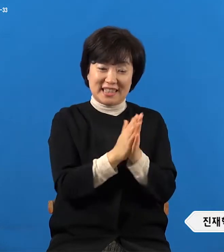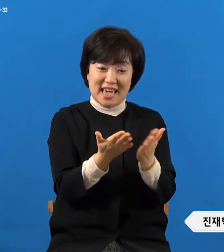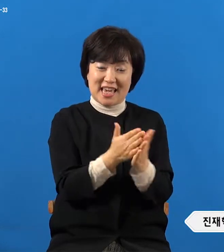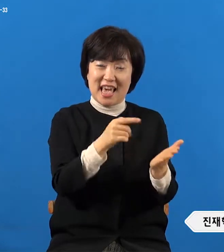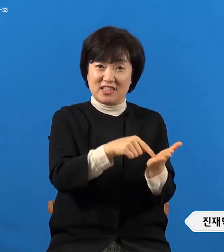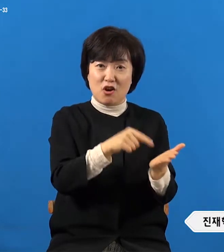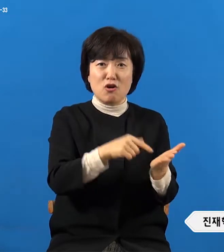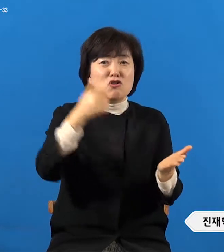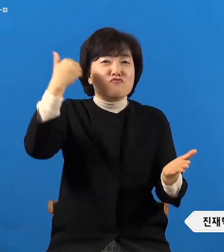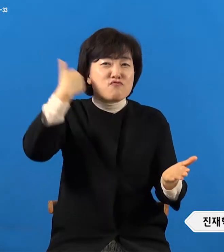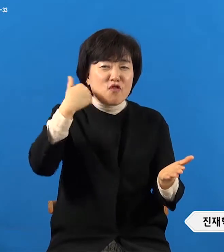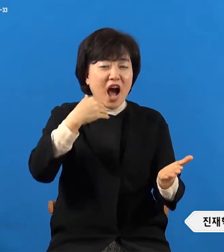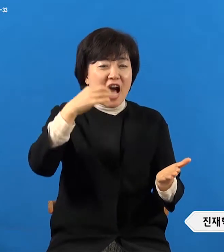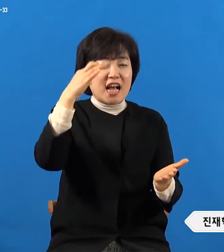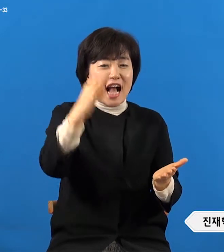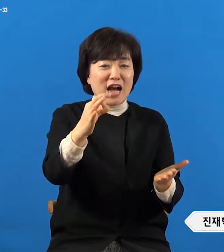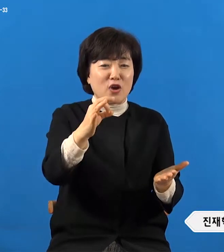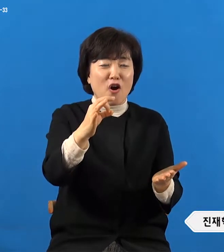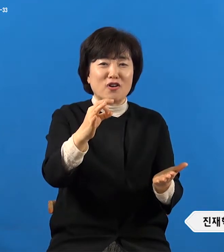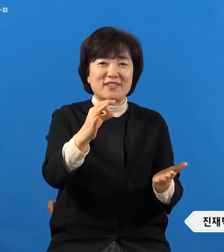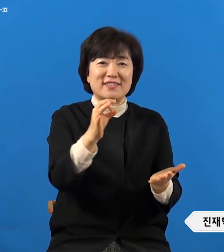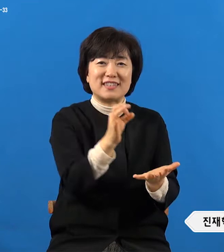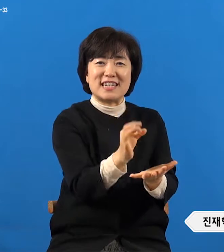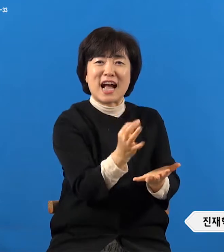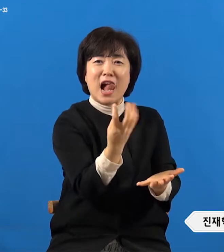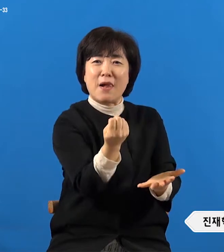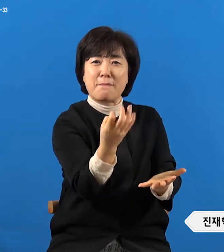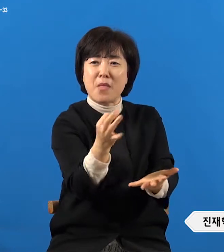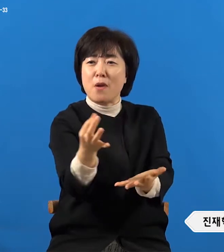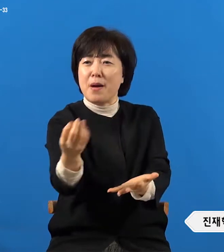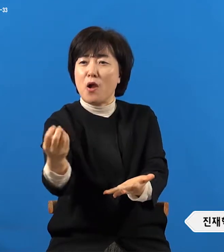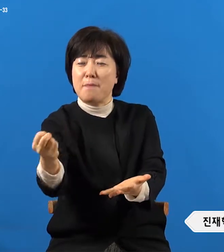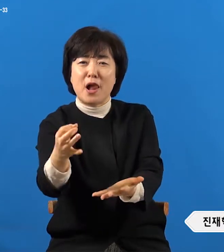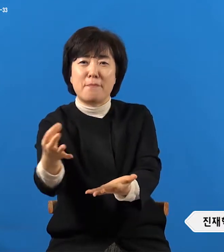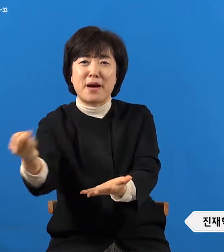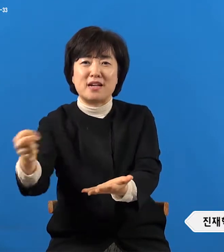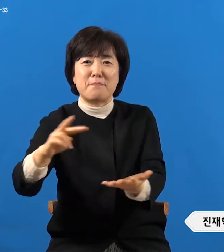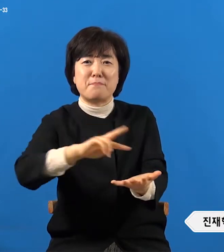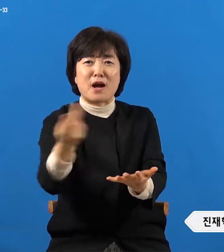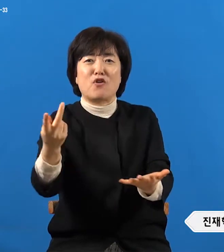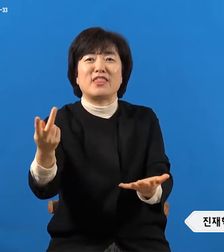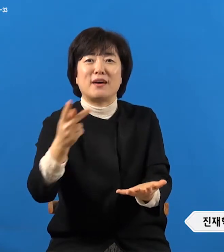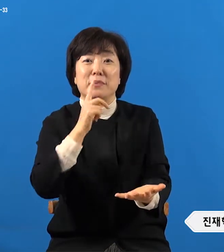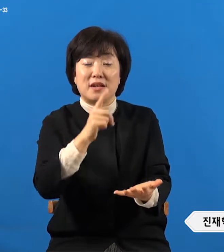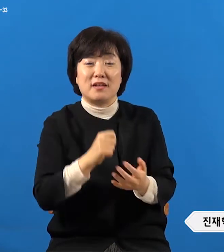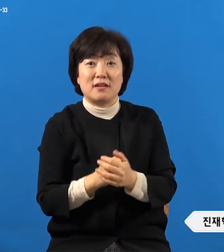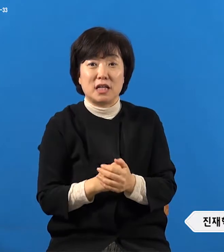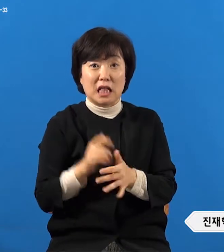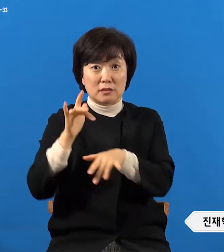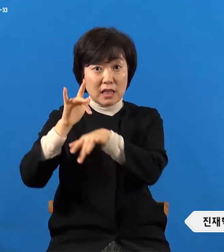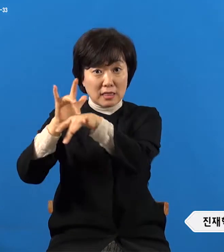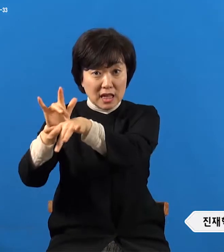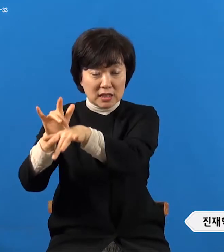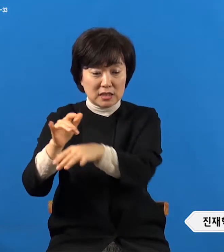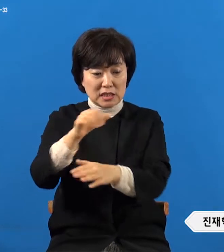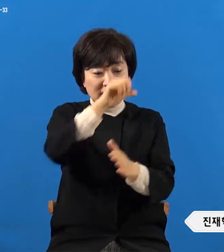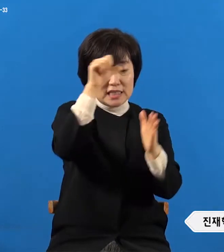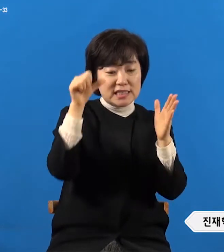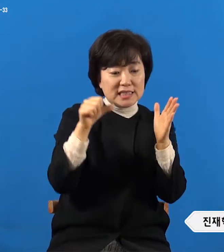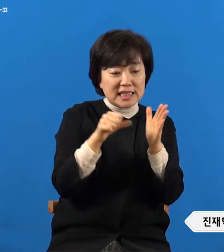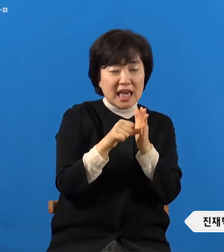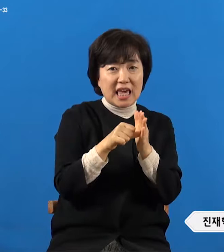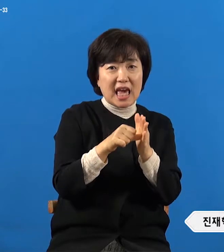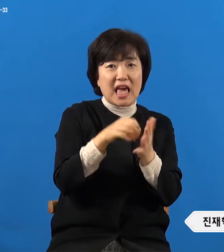나오는 이야기입니다. 그는 그 책에서 이렇게 이야기합니다. 사단이 우리 삶에 그런 인생의